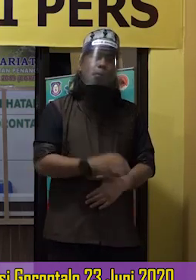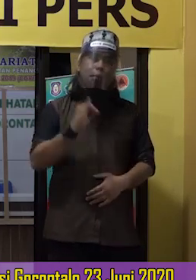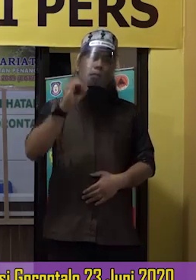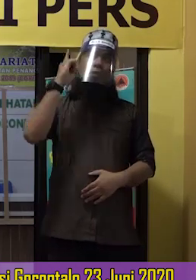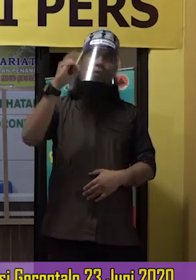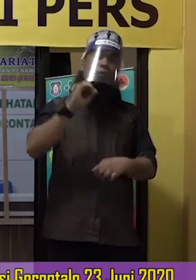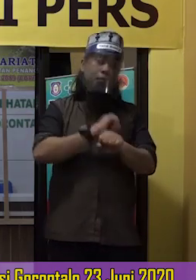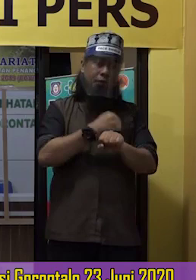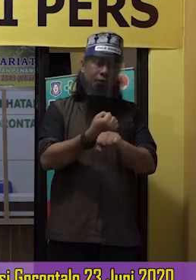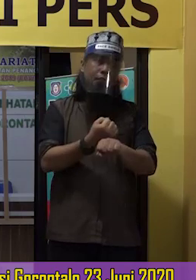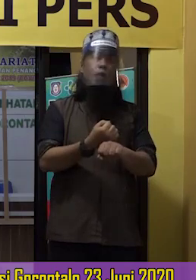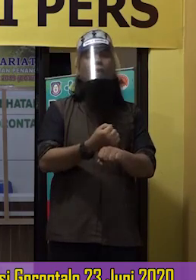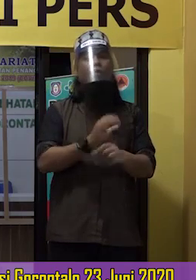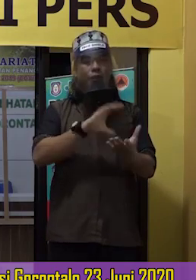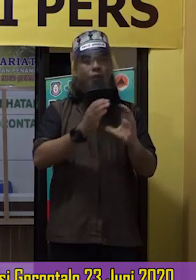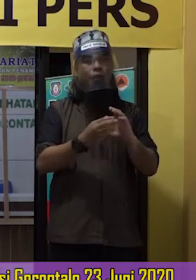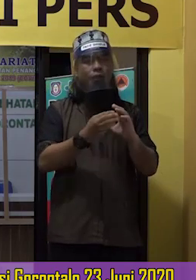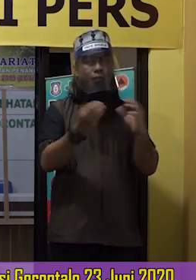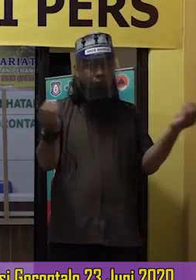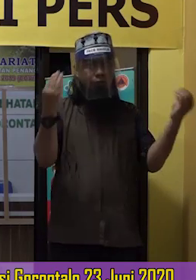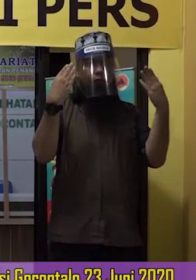Gorontalo. Tibalah kita pada